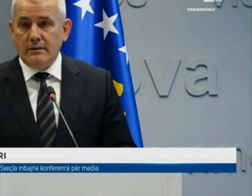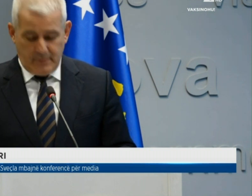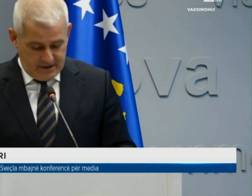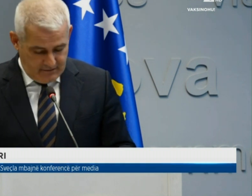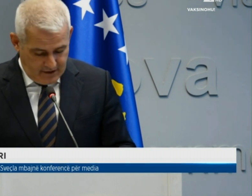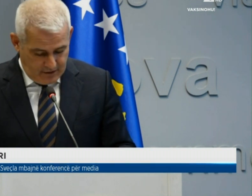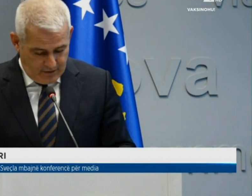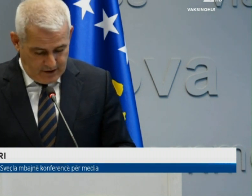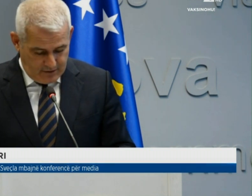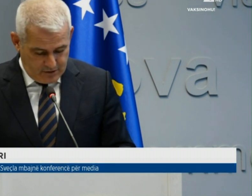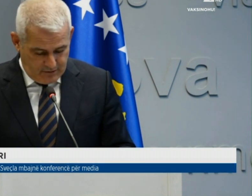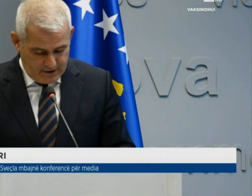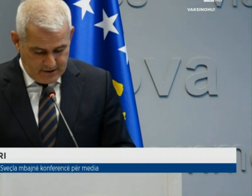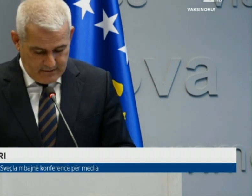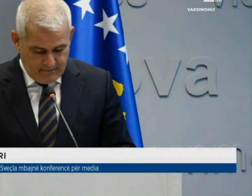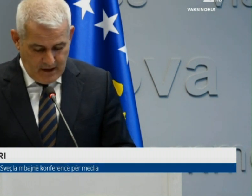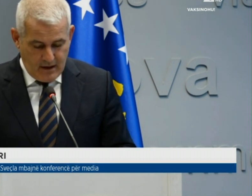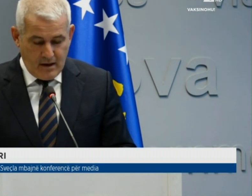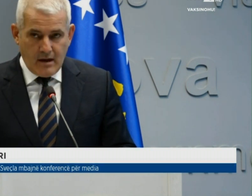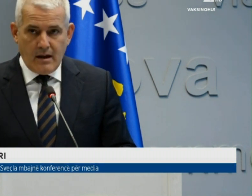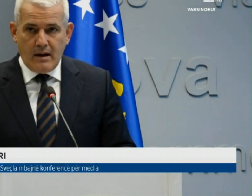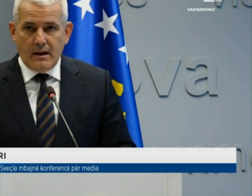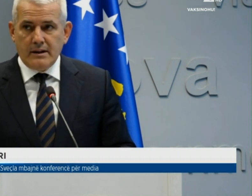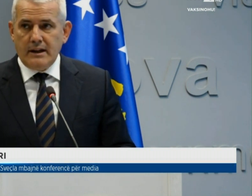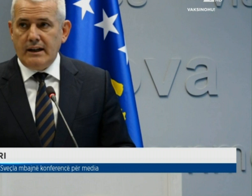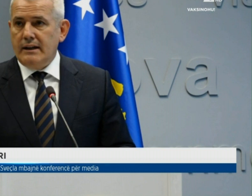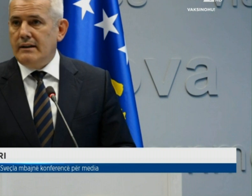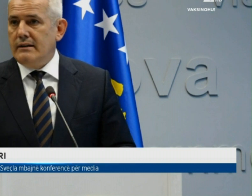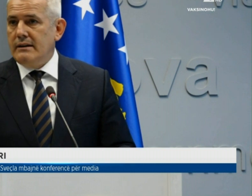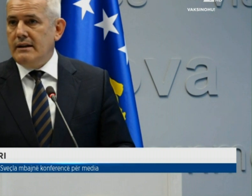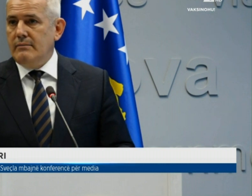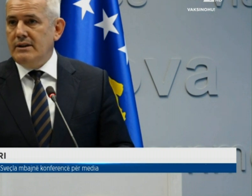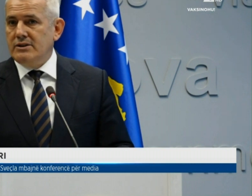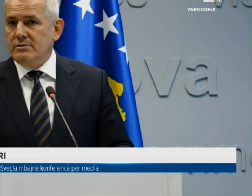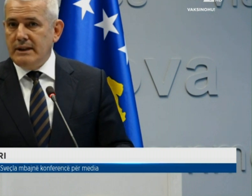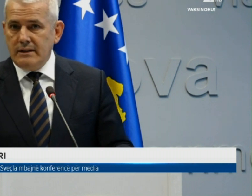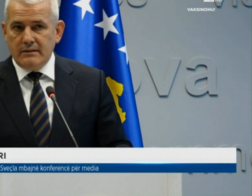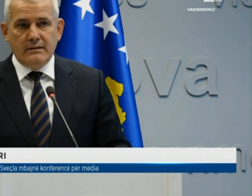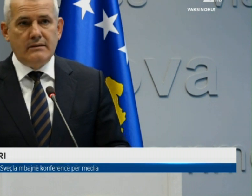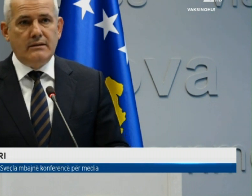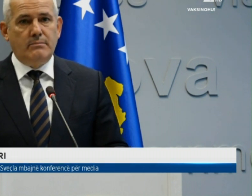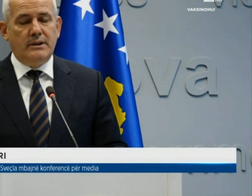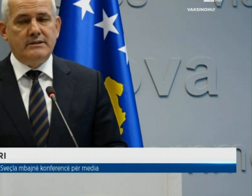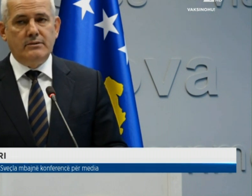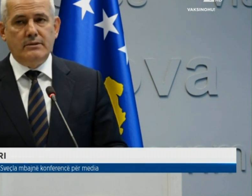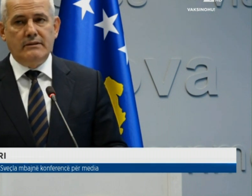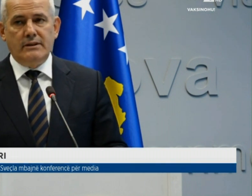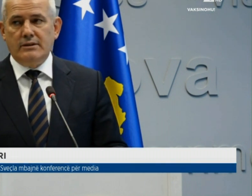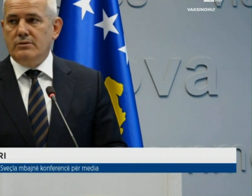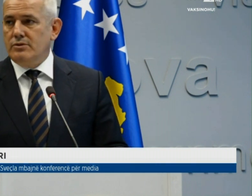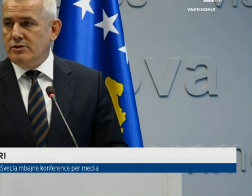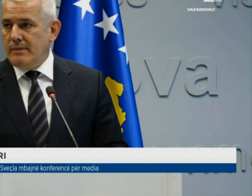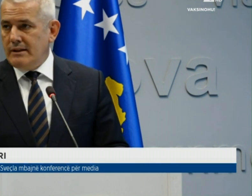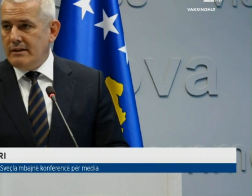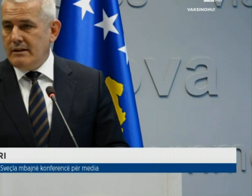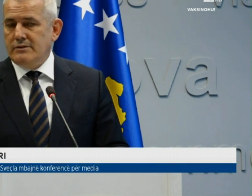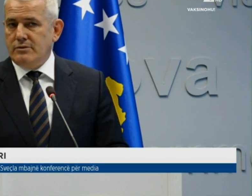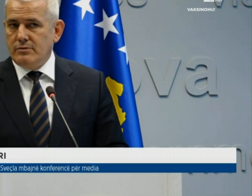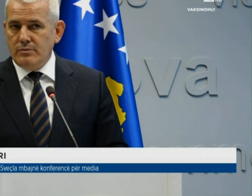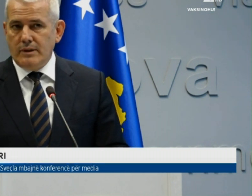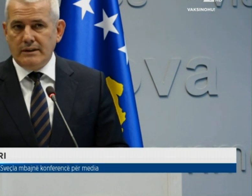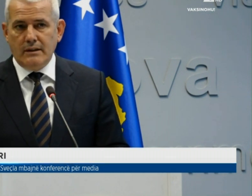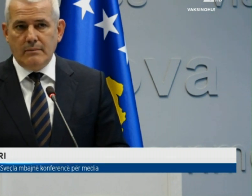në pjesën veriore të Kosovës. Ne kemi dëshmi të presioneve të ndryshme